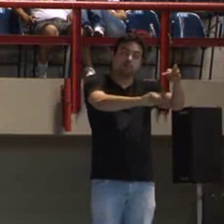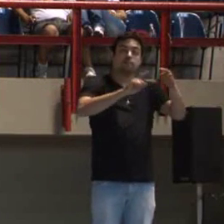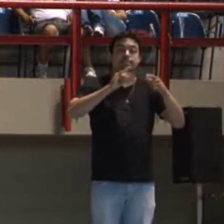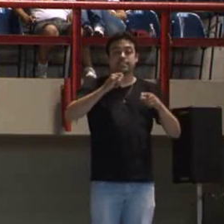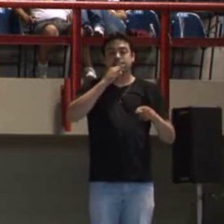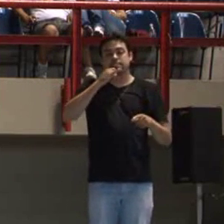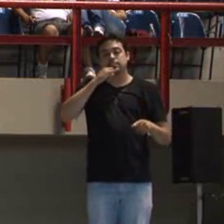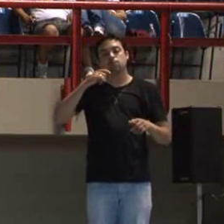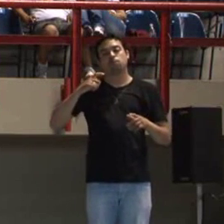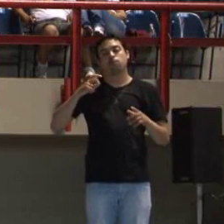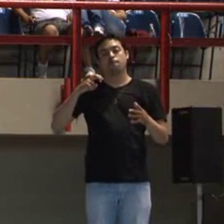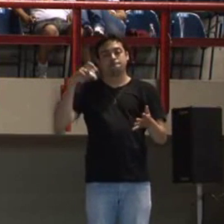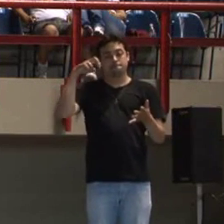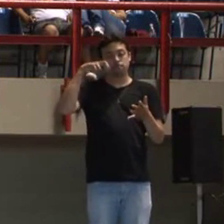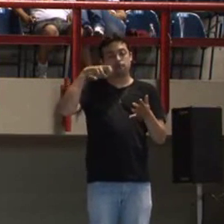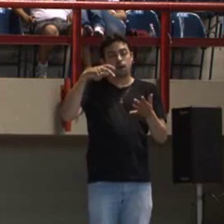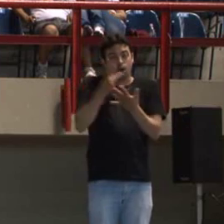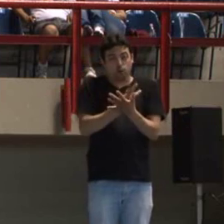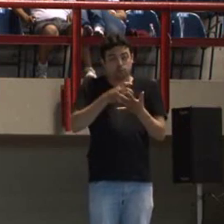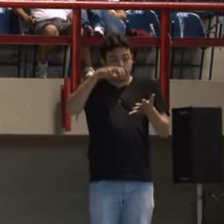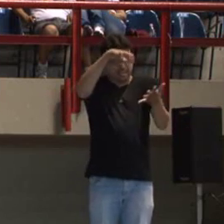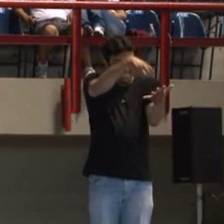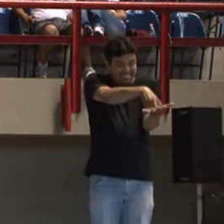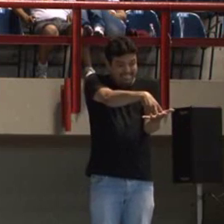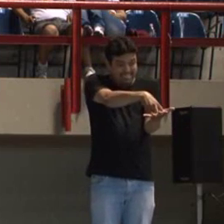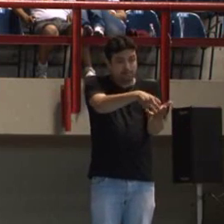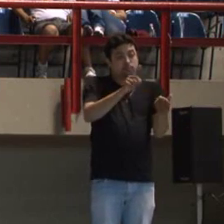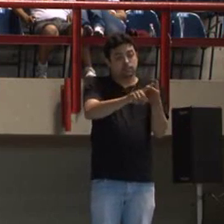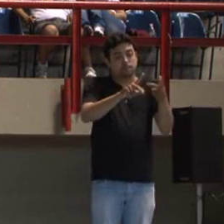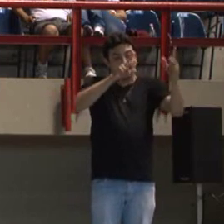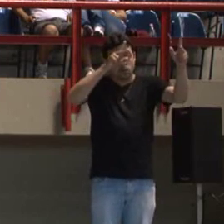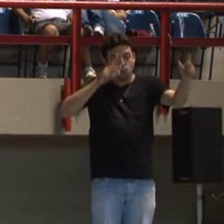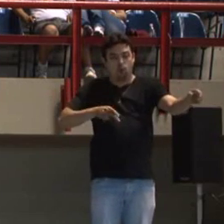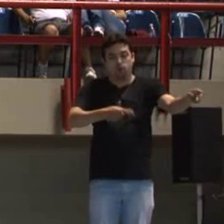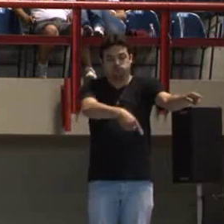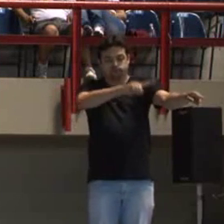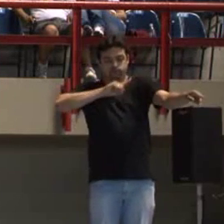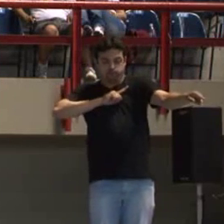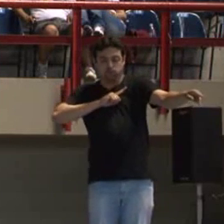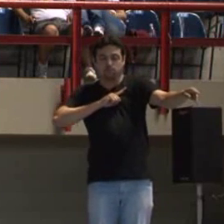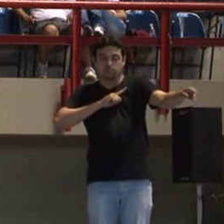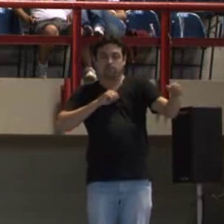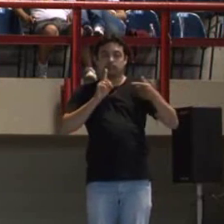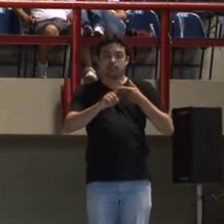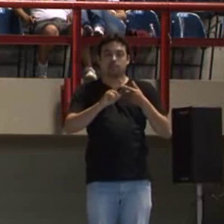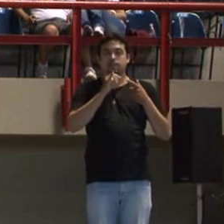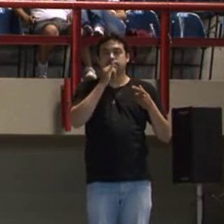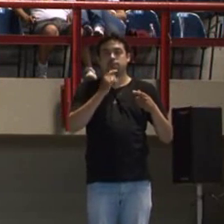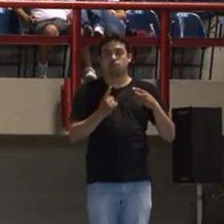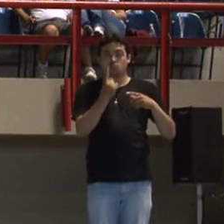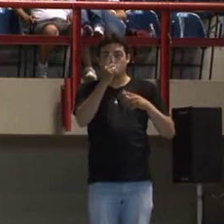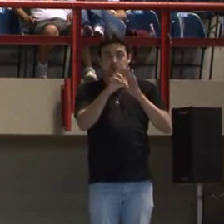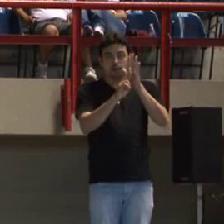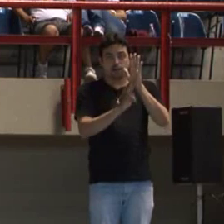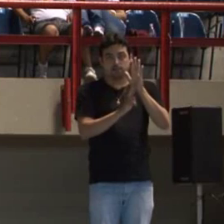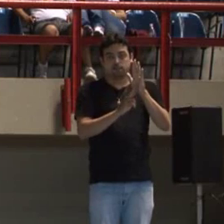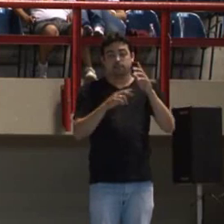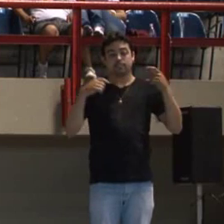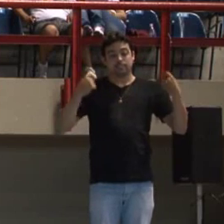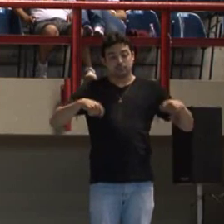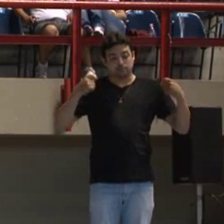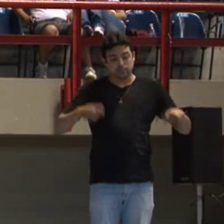cometer, tá? O crime que você comete, você paga pela mesma moeda, com uma condição: tem